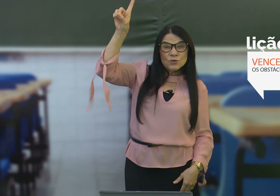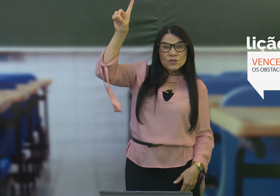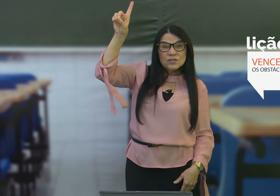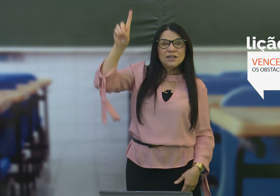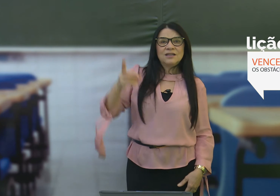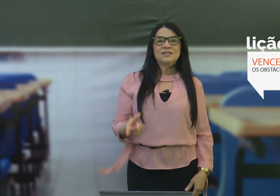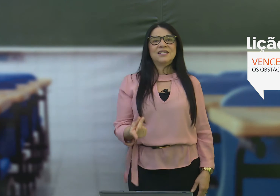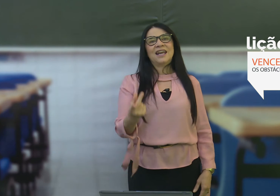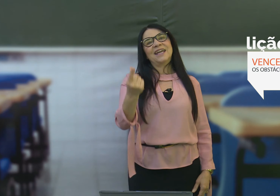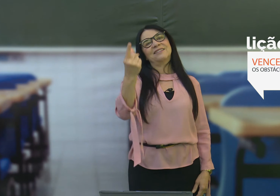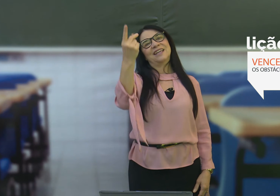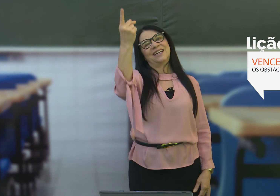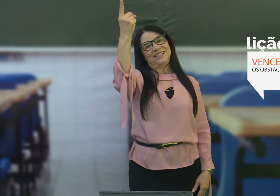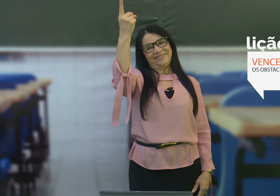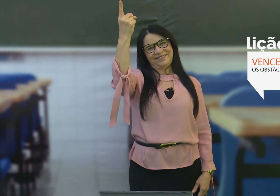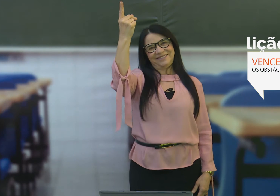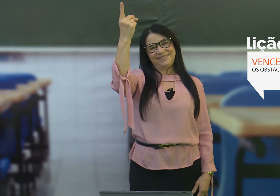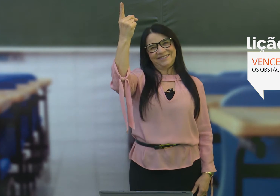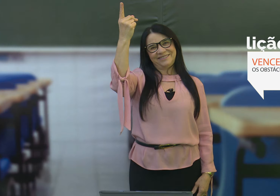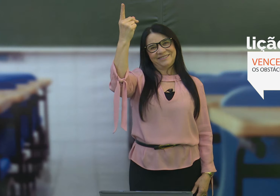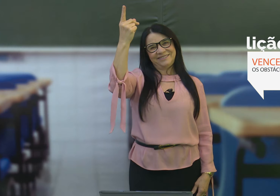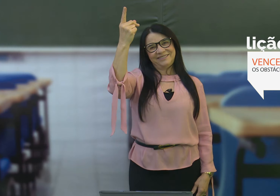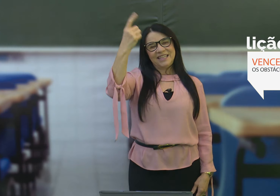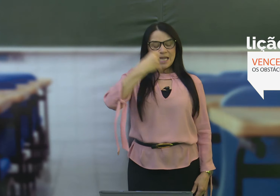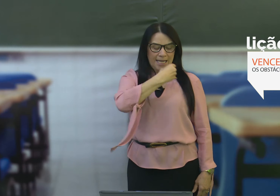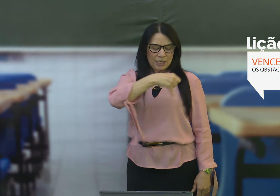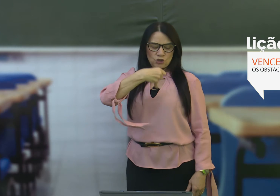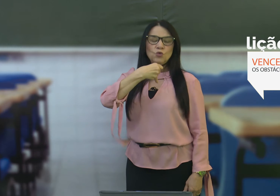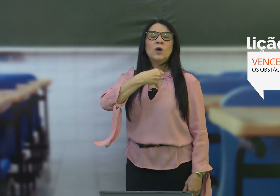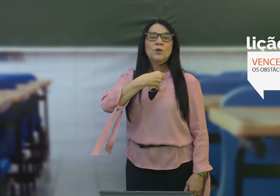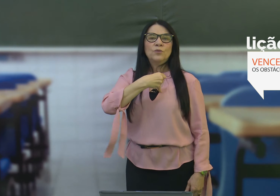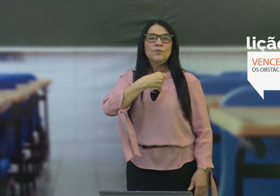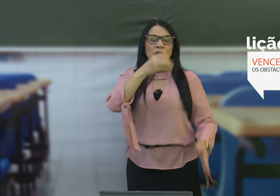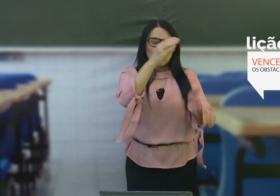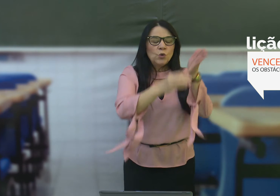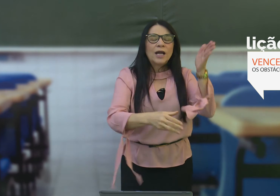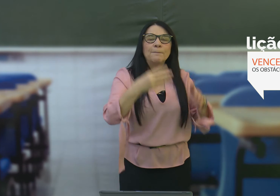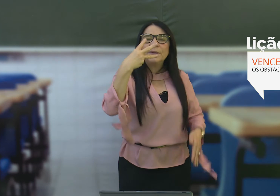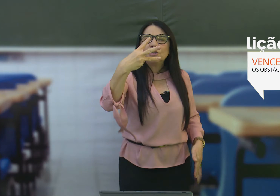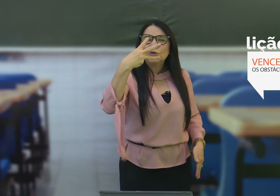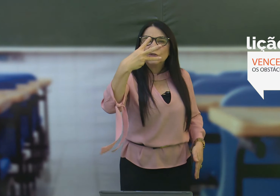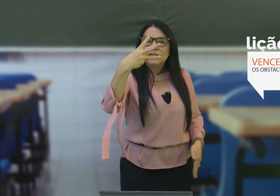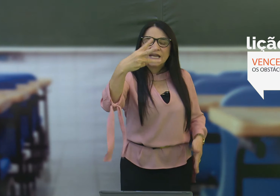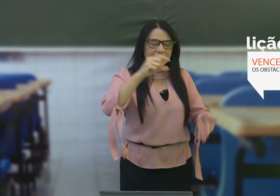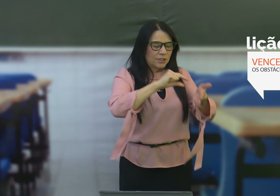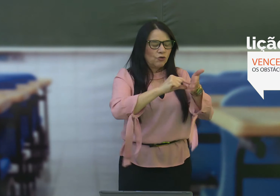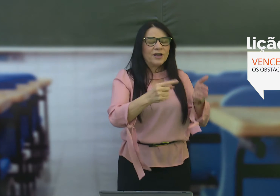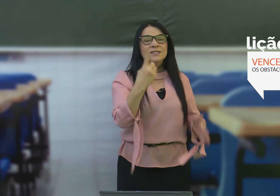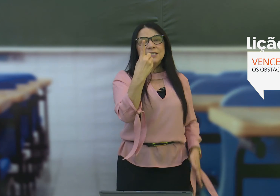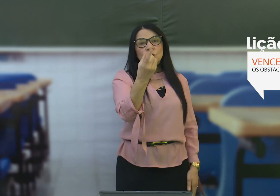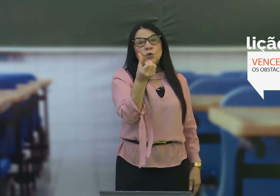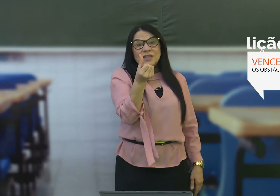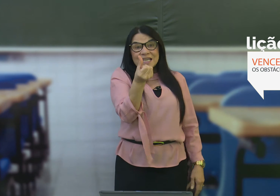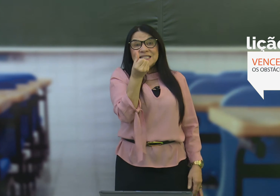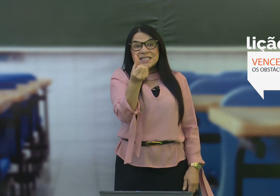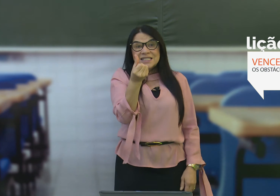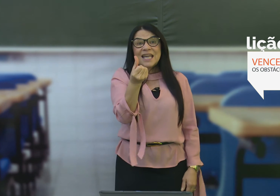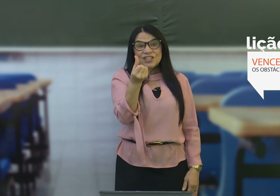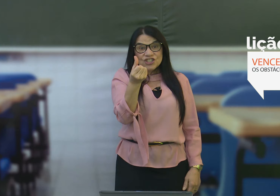Deus será eterna. Em João, no capítulo 3 e no versículo 16